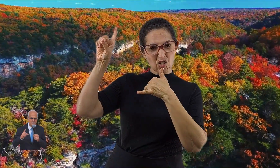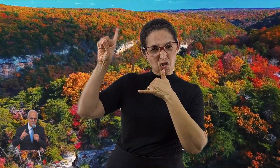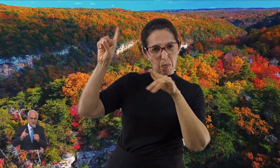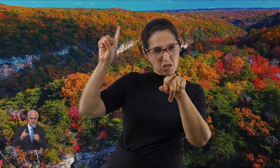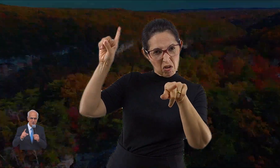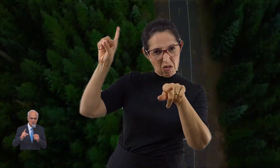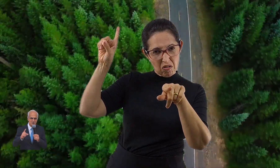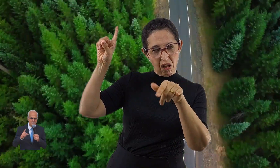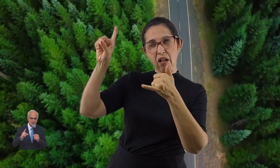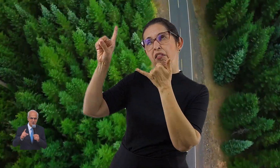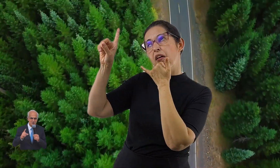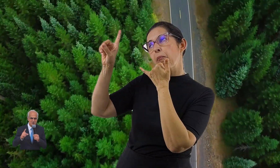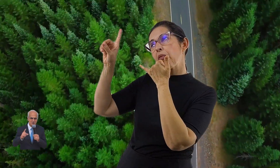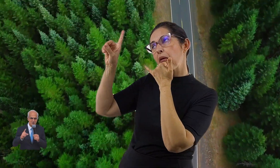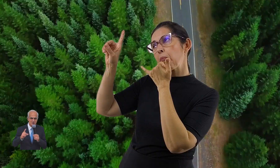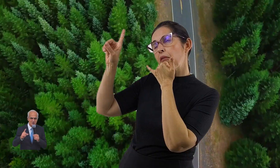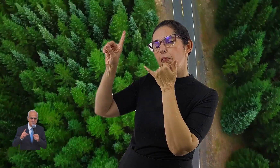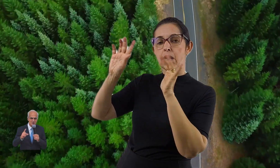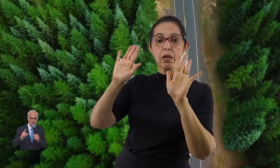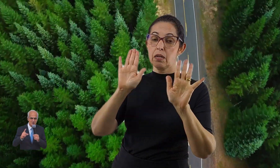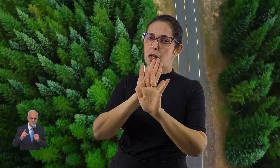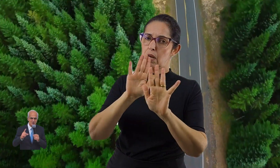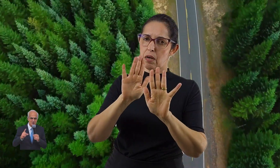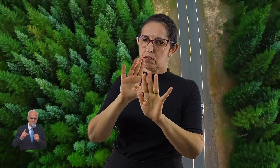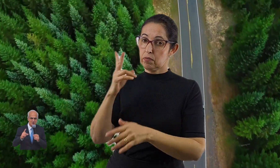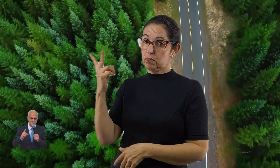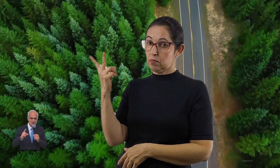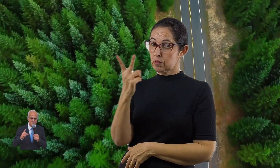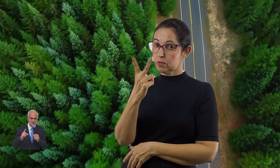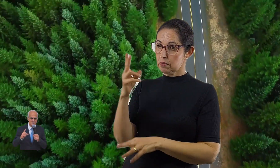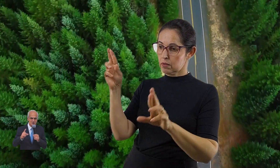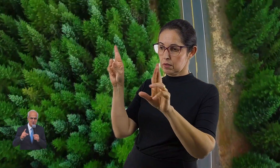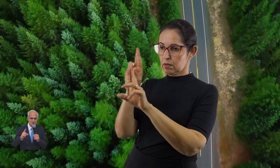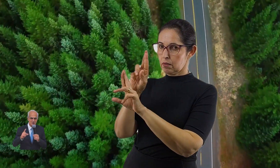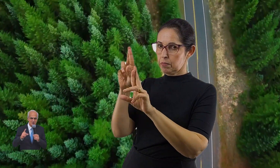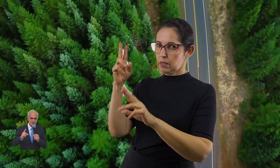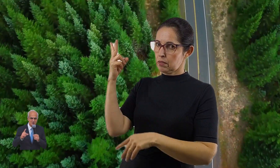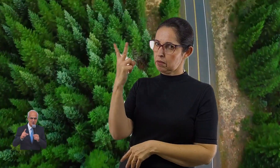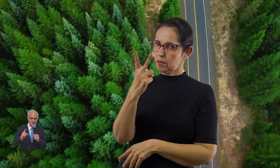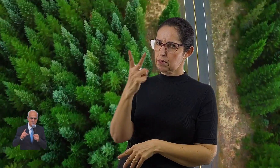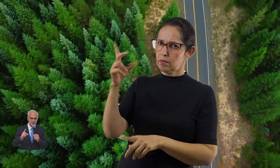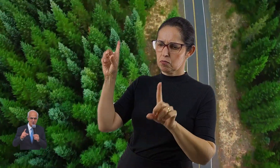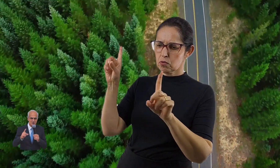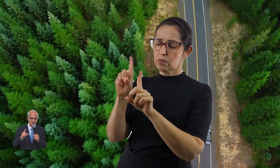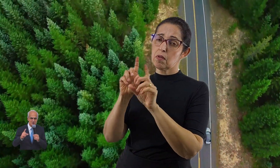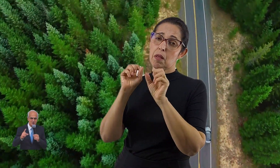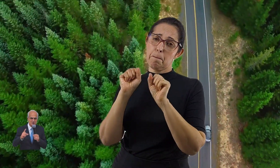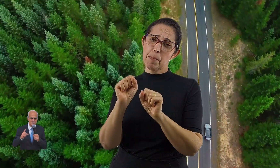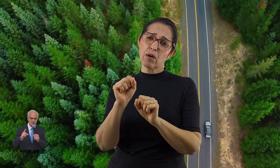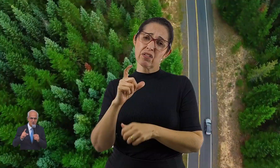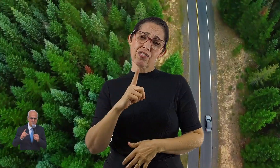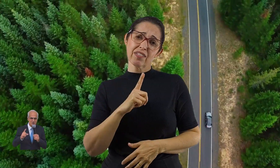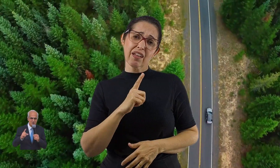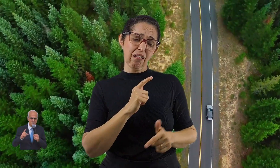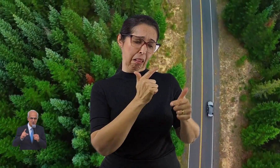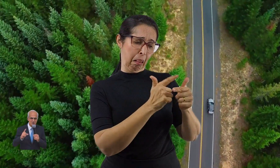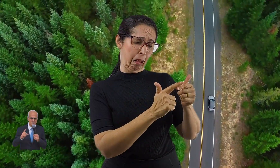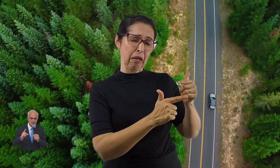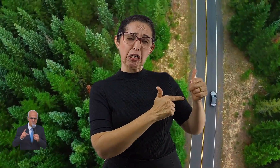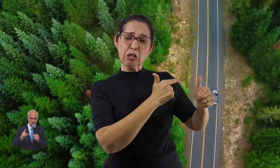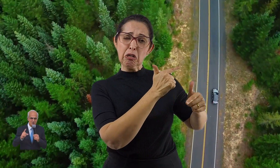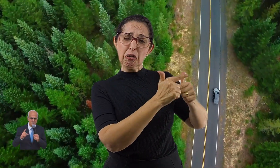porque é você e Deus. É você e Deus. E quando você pode ter qualquer inimigo, você pode